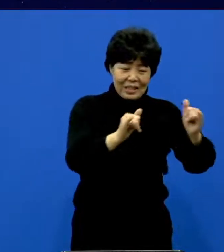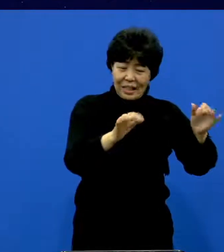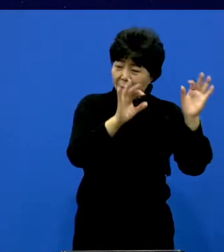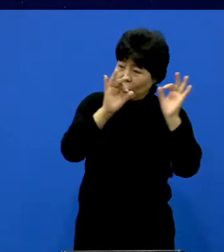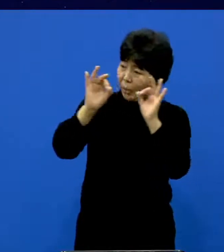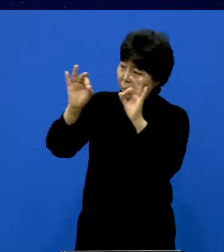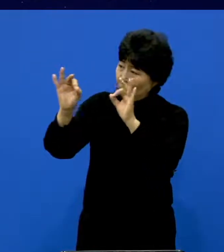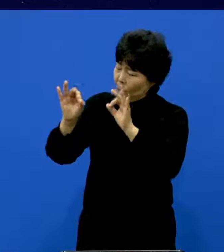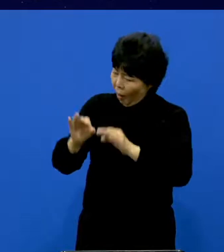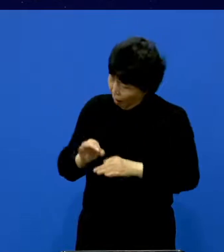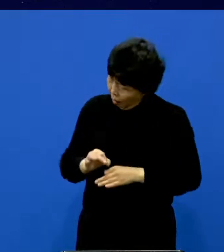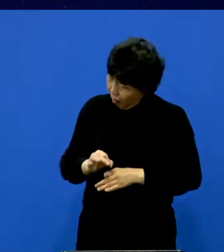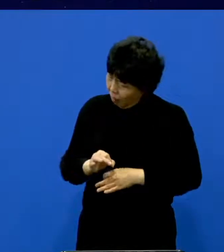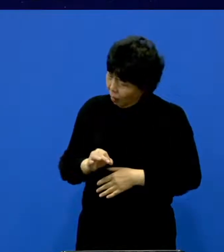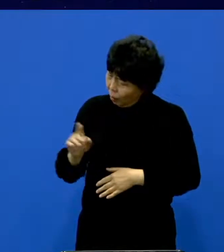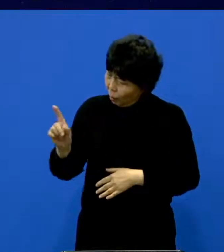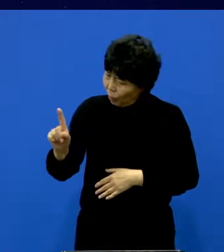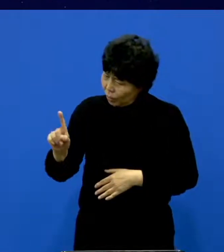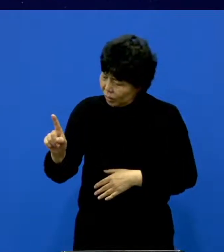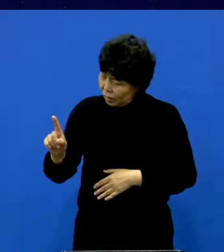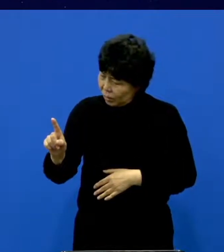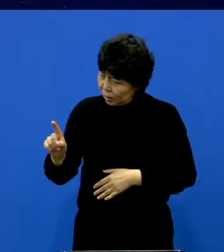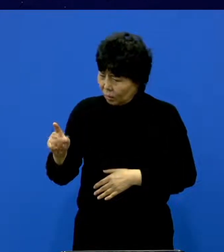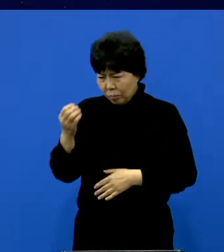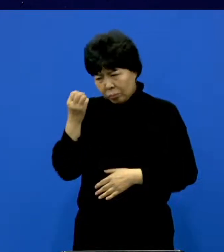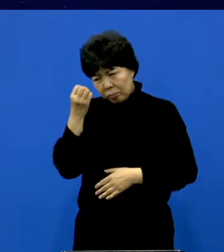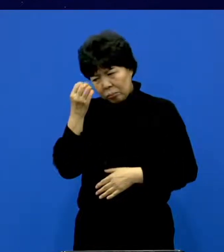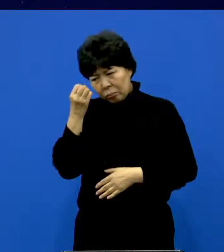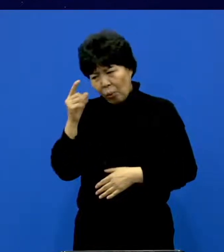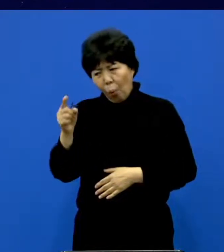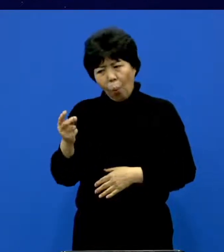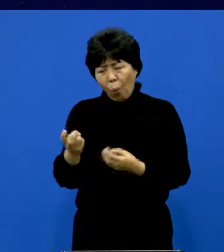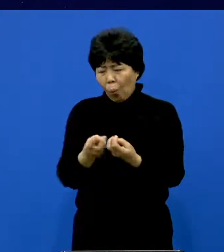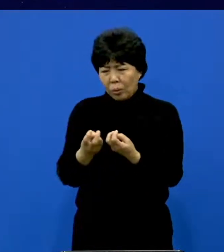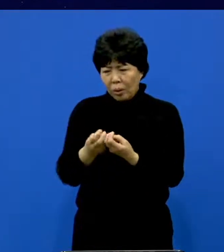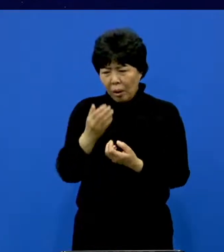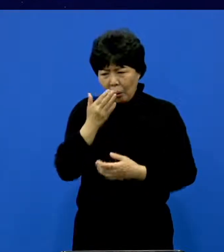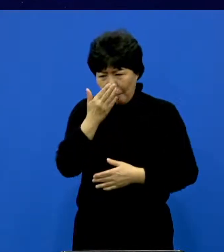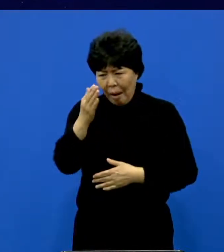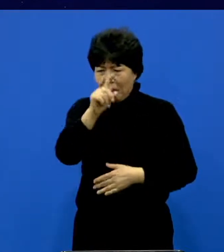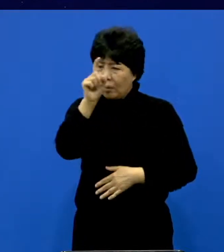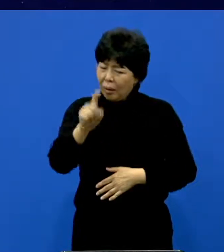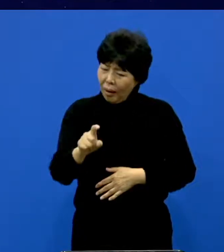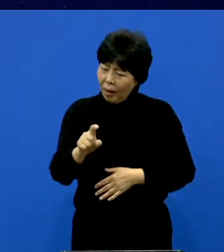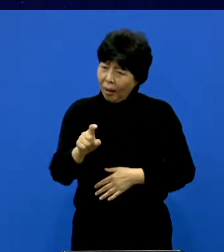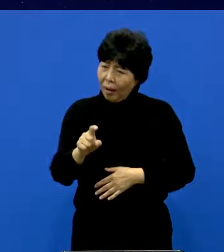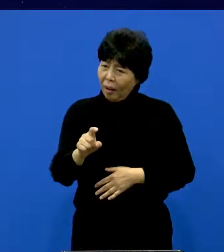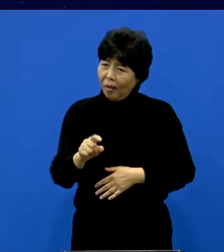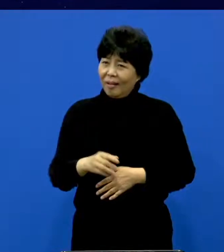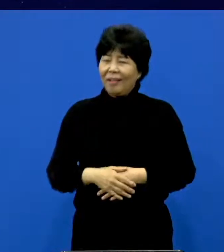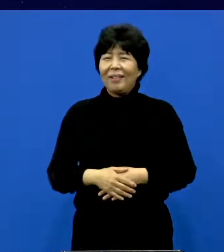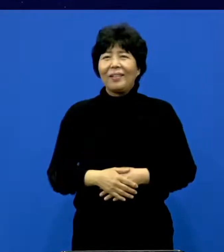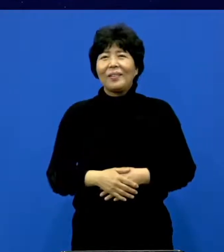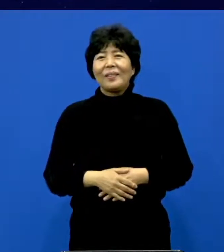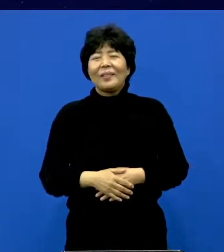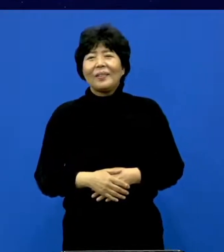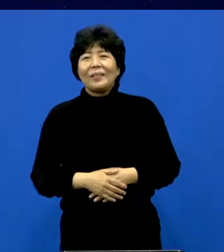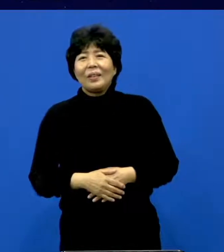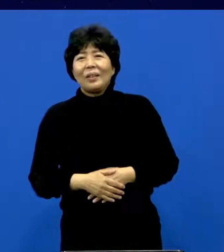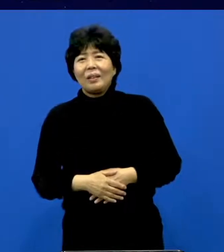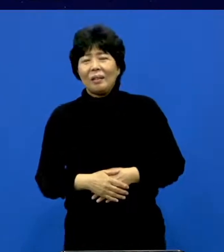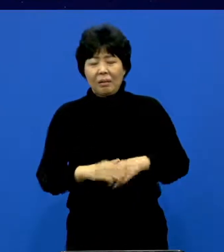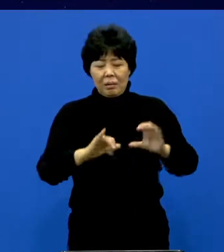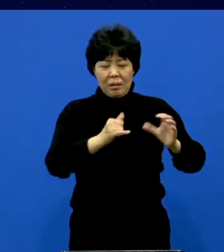하는 거예요. 저게 뭐지? 저게 어떻게 저게 가능해? 무엇이 이렇게 살아갈 수 있게 만들었지? 우리가